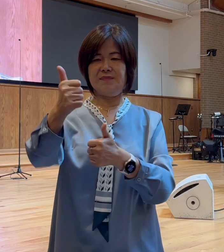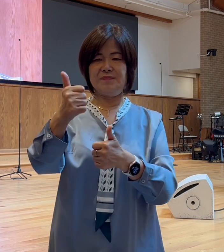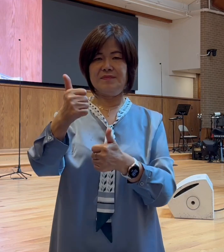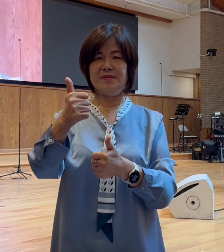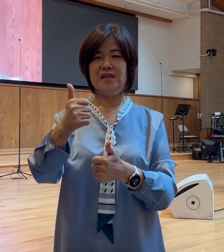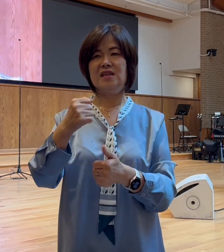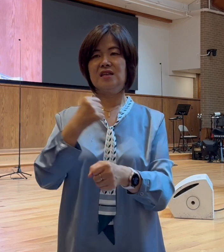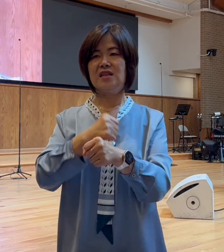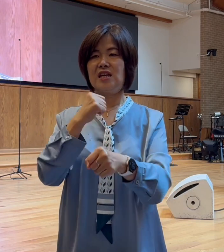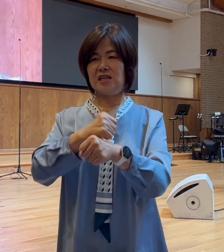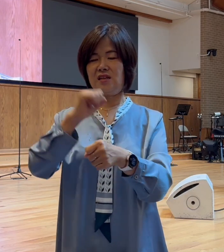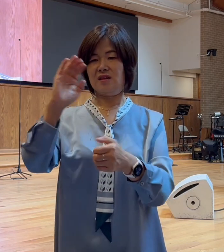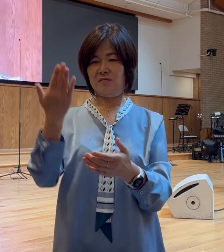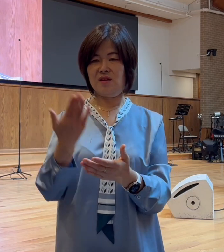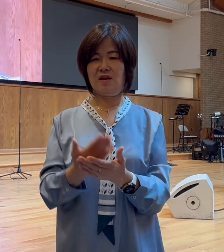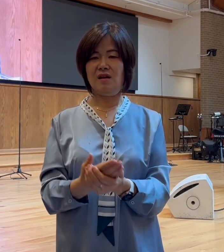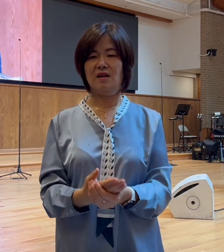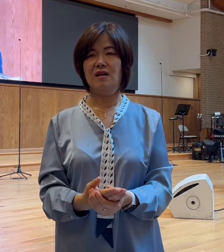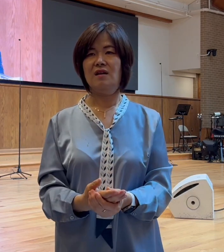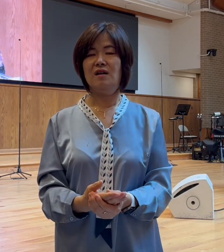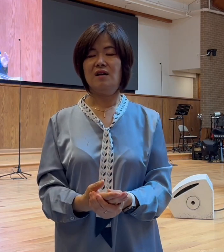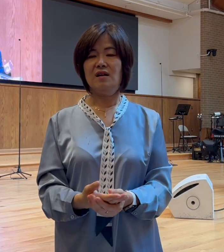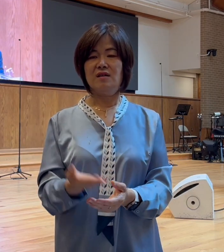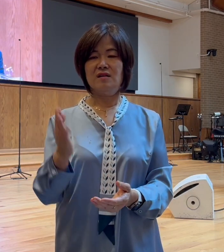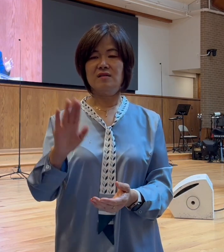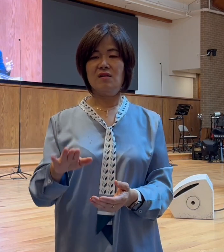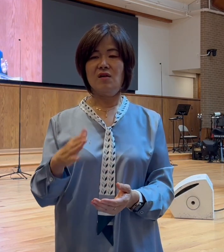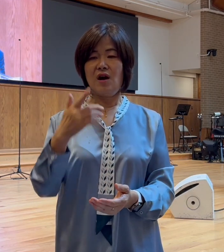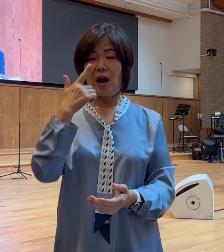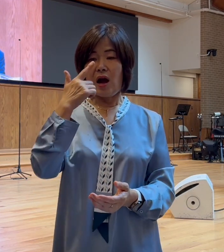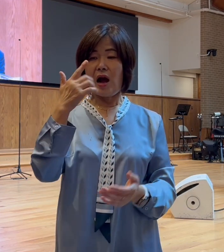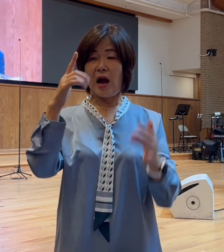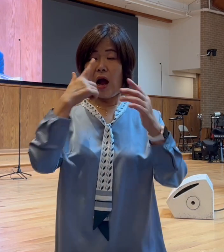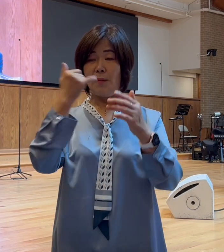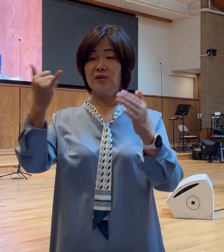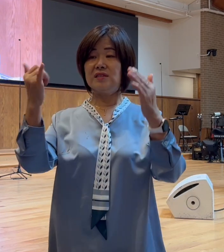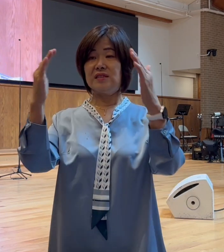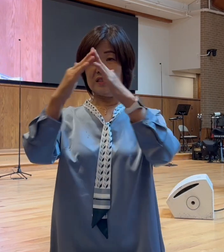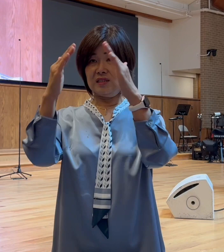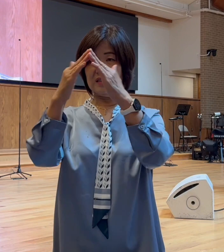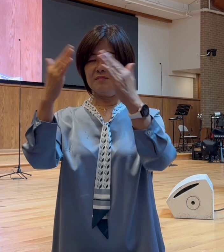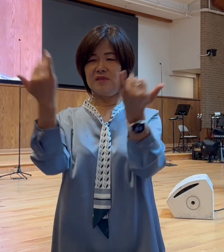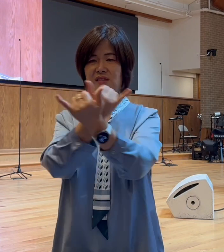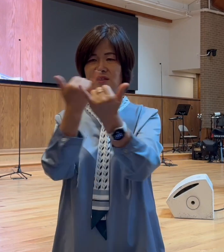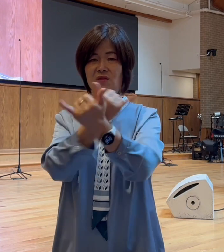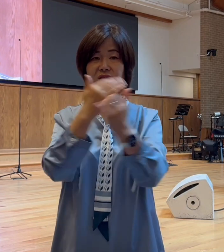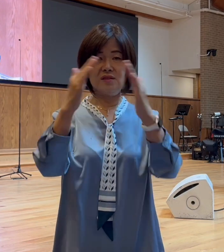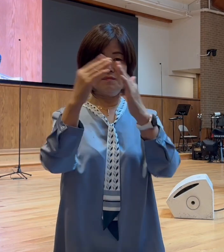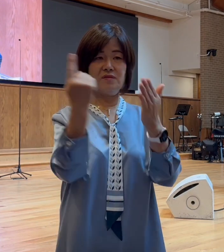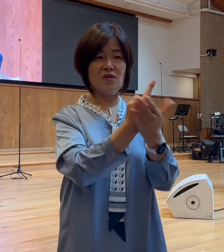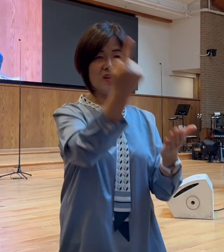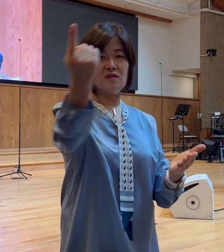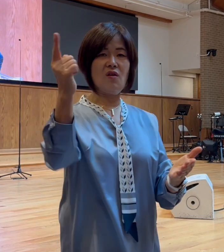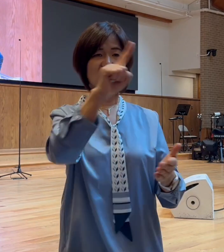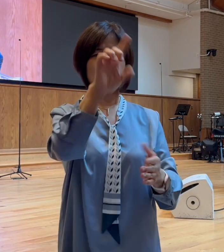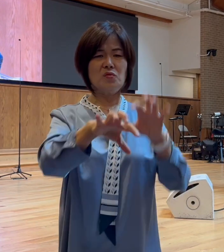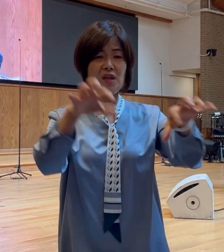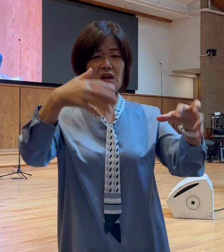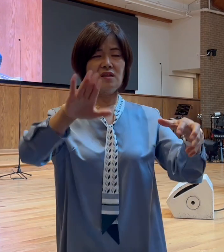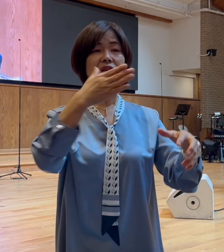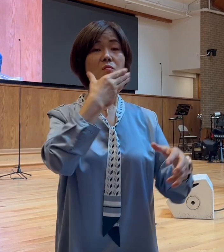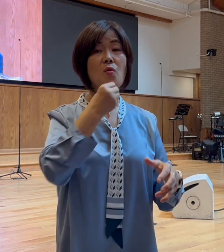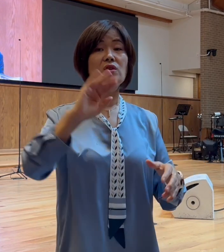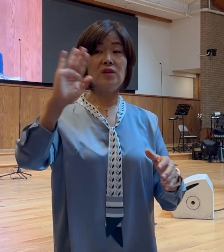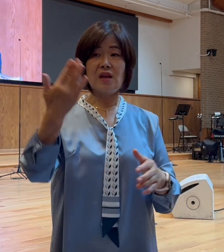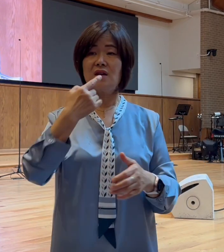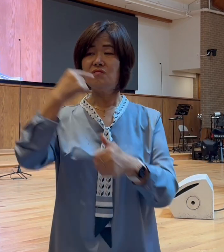주어입니다. 그러니까 본토 친척 아버지 집에서 나와서 어디든지 가서 거기서 복이 되라고 하는